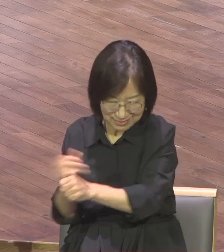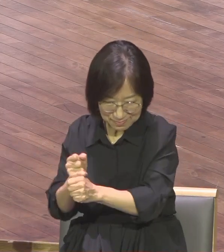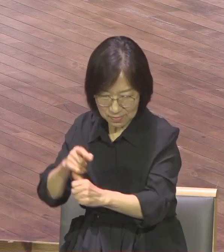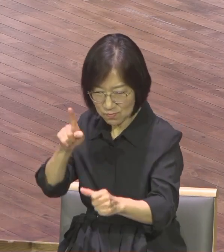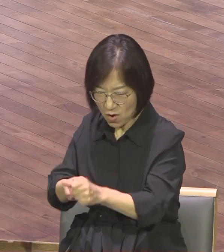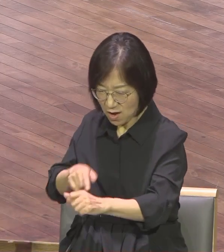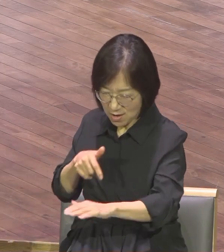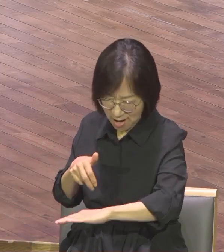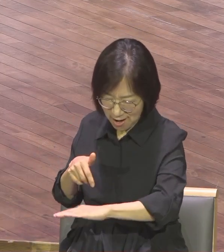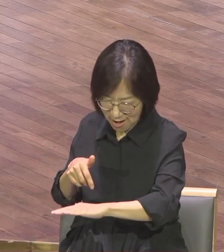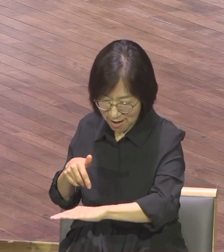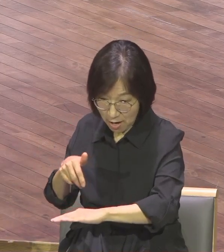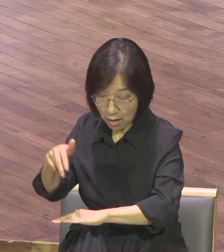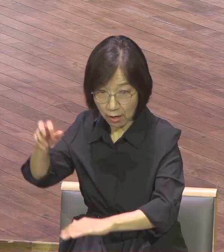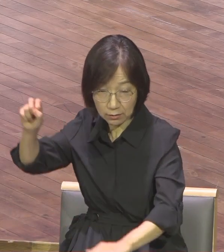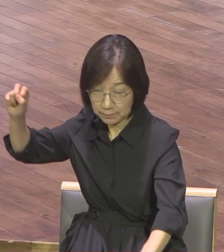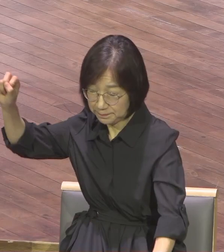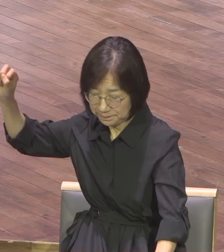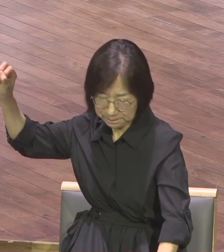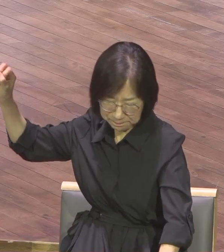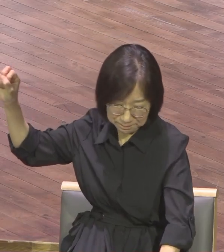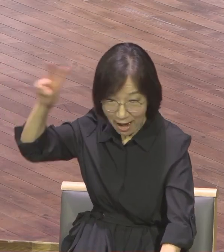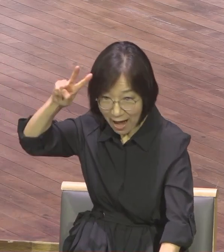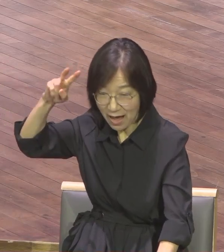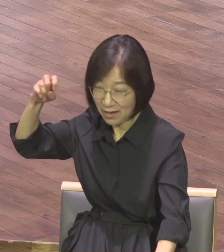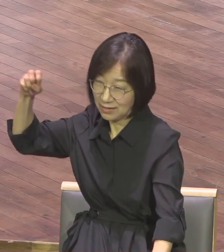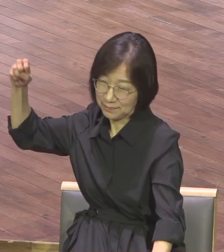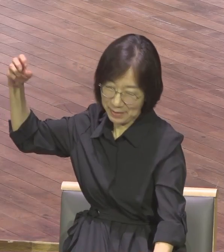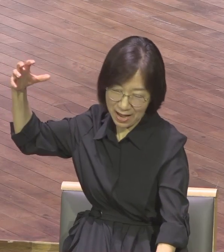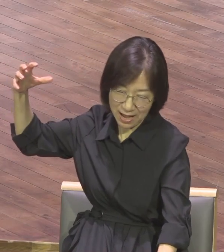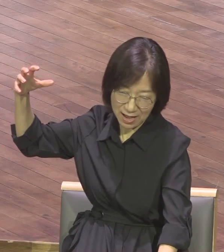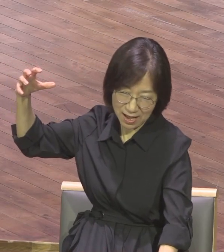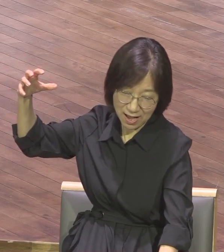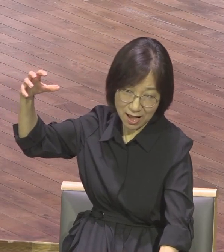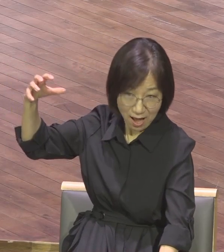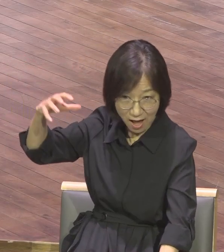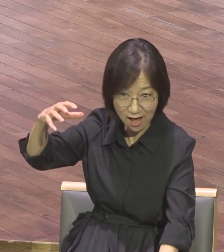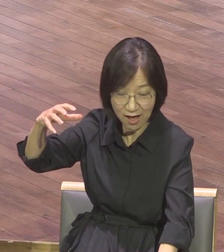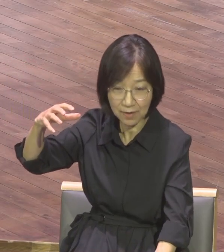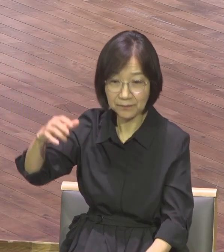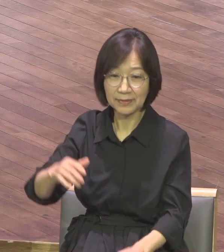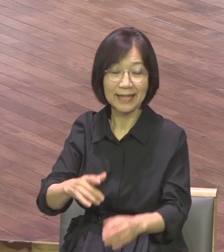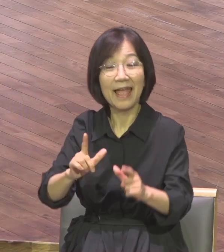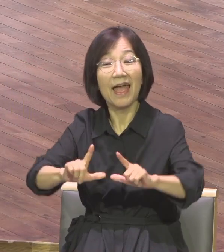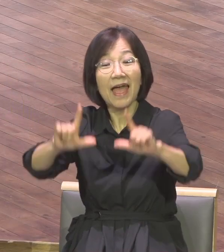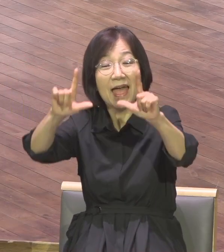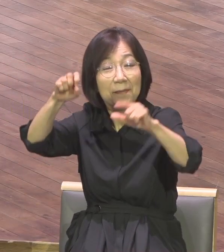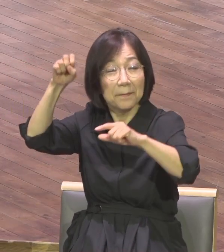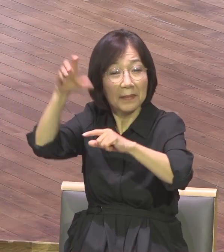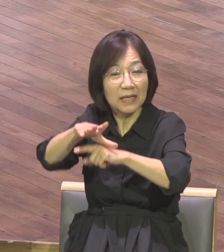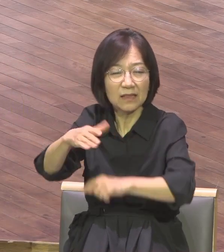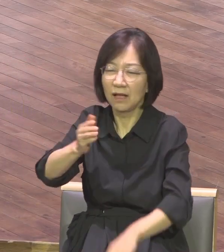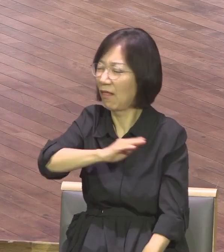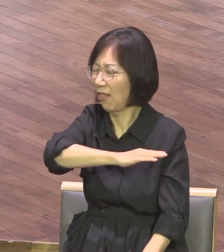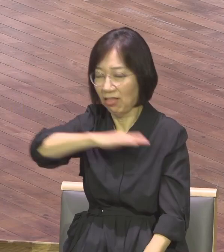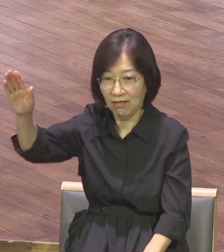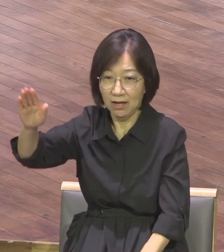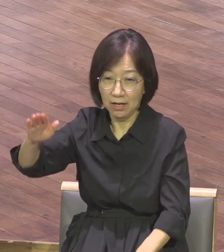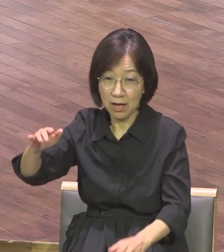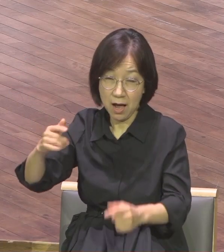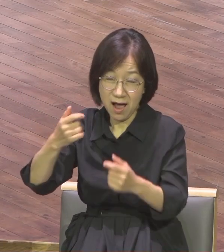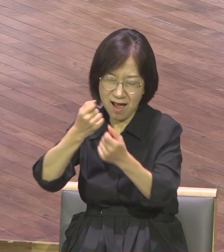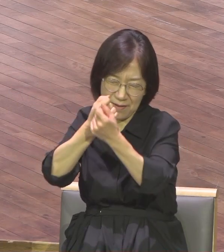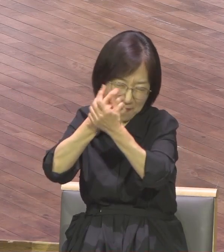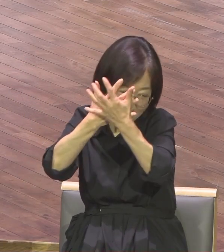사도행전 26장에 보면 이 사울은 그 빛을 해보다 더 강한 빛이라고 그랬어요. 이 해보다